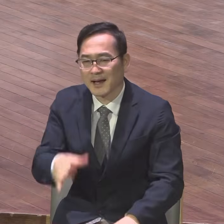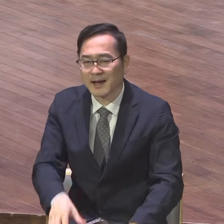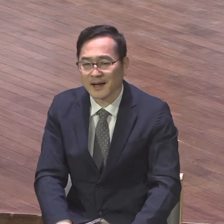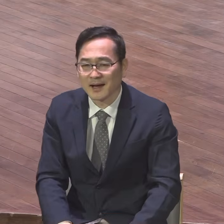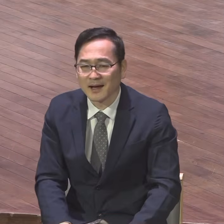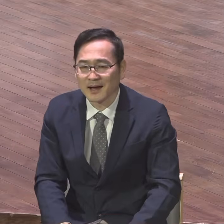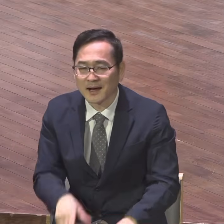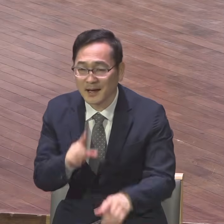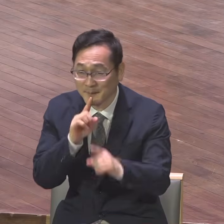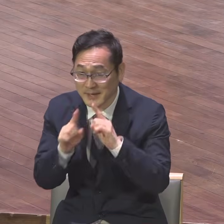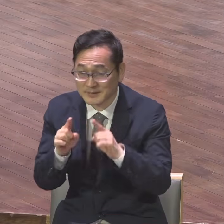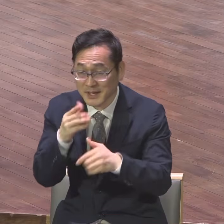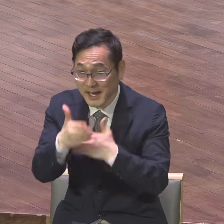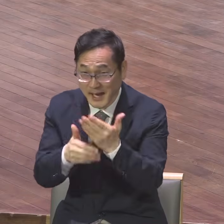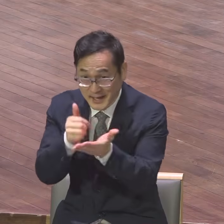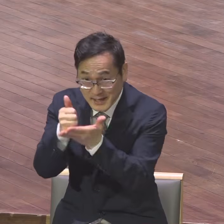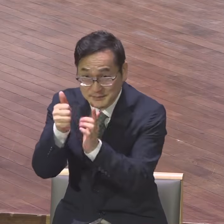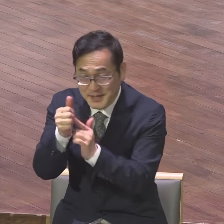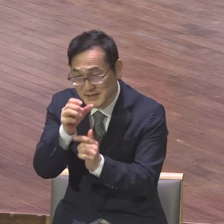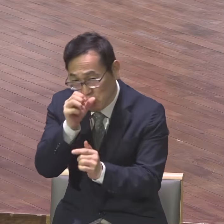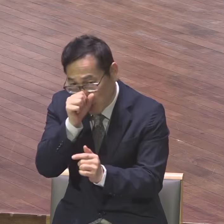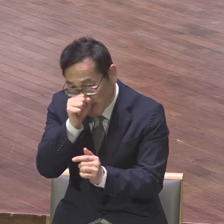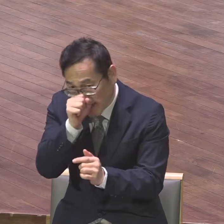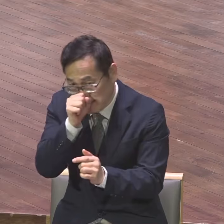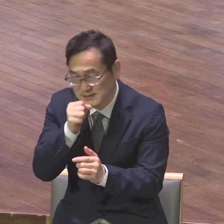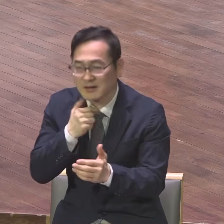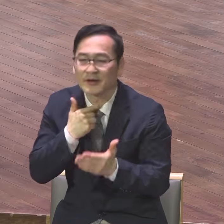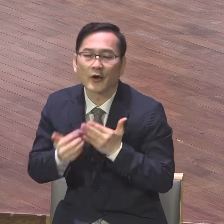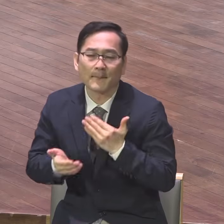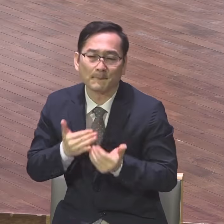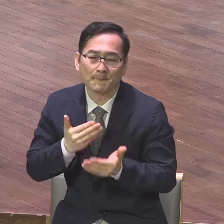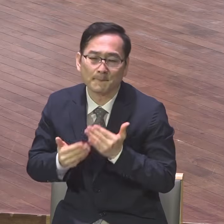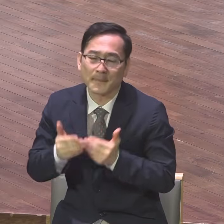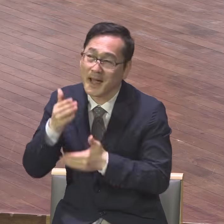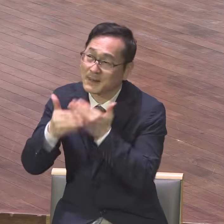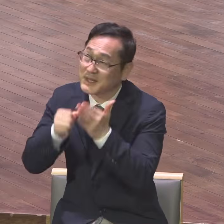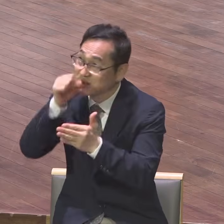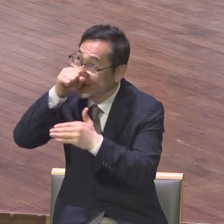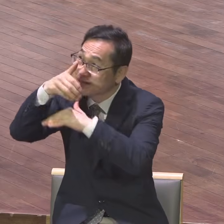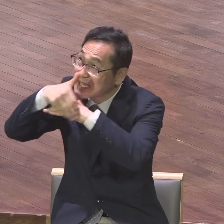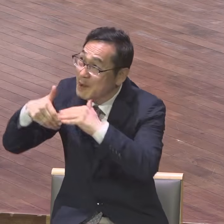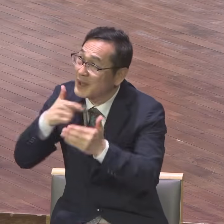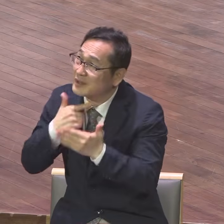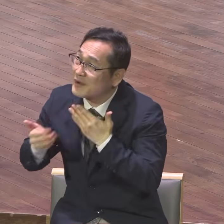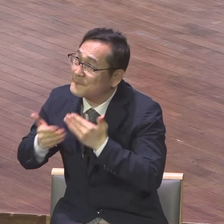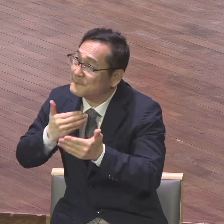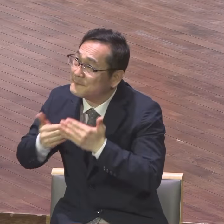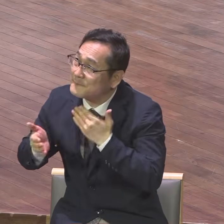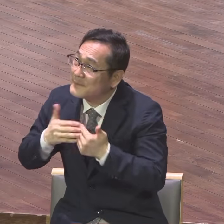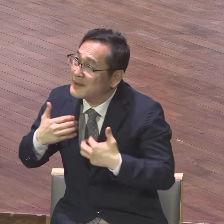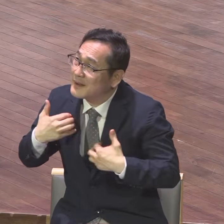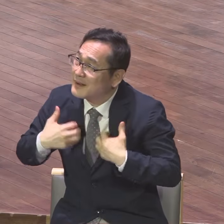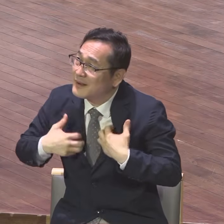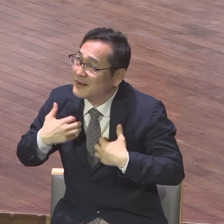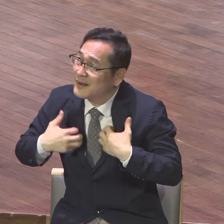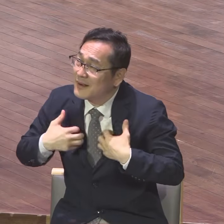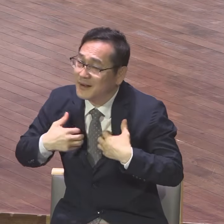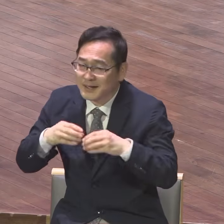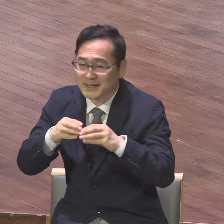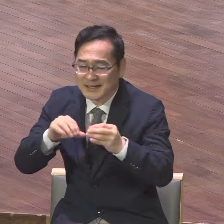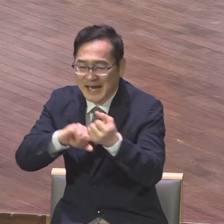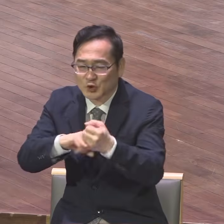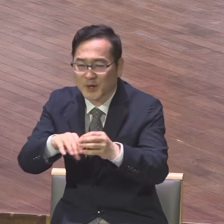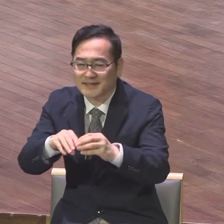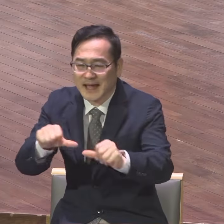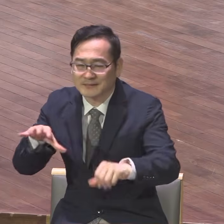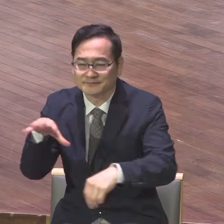모든 성도들 여호와 하나님의 선하심을 맛보아하는 그 삶을, 그 능력을 체험하는 삶을 통해서 약속의 땅을 차지하는